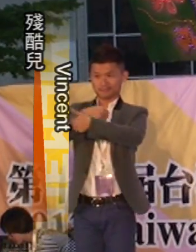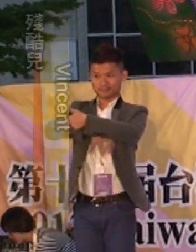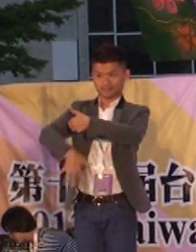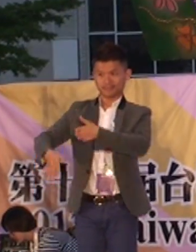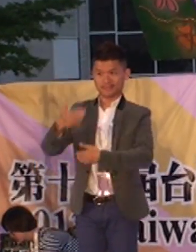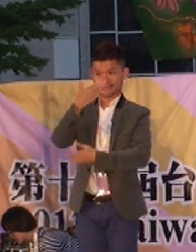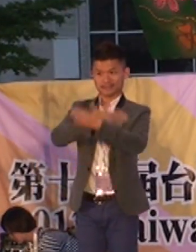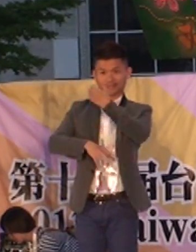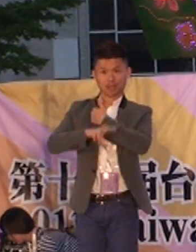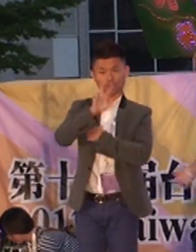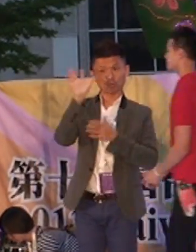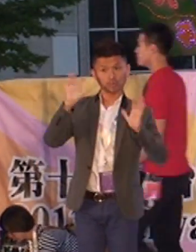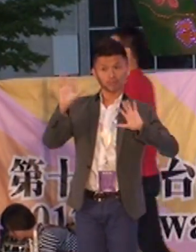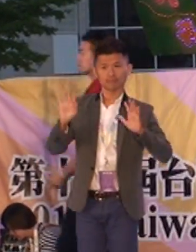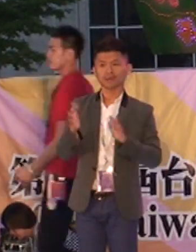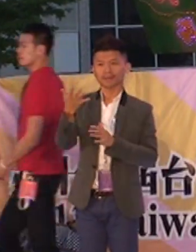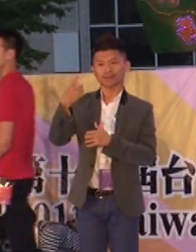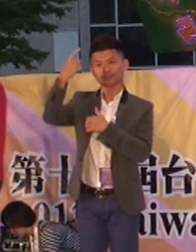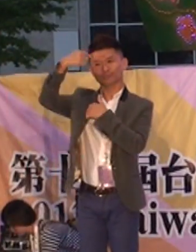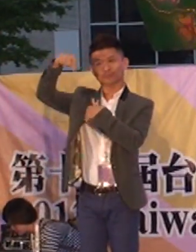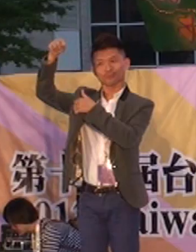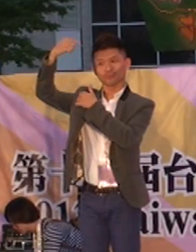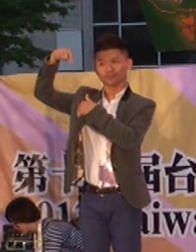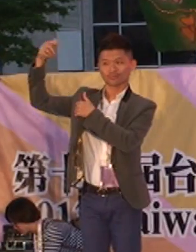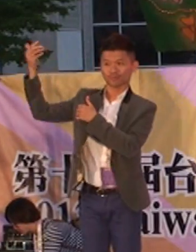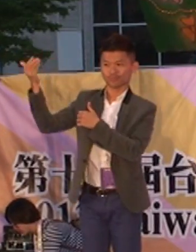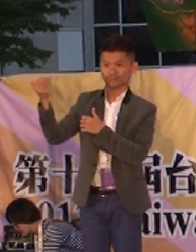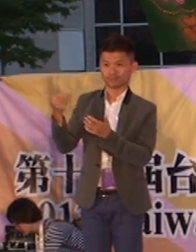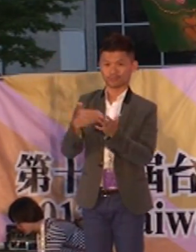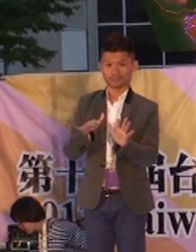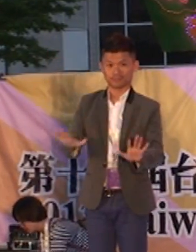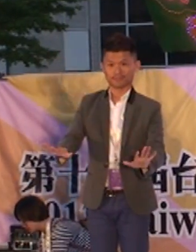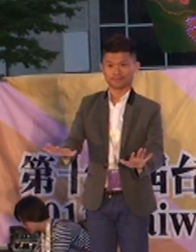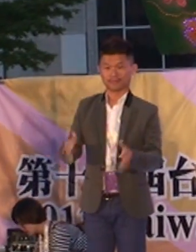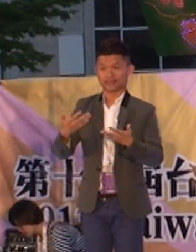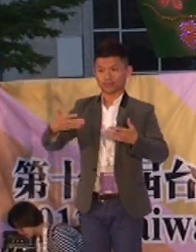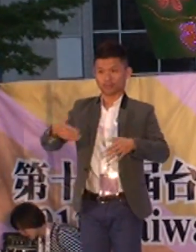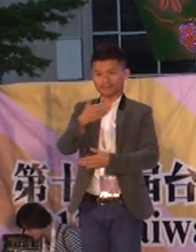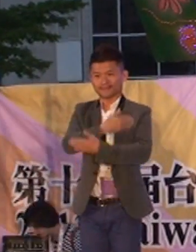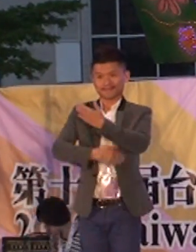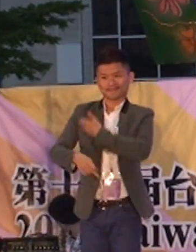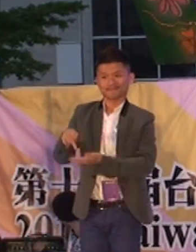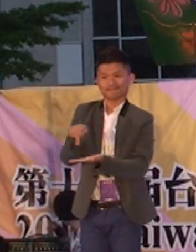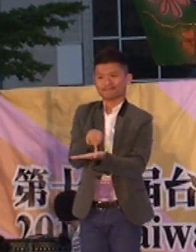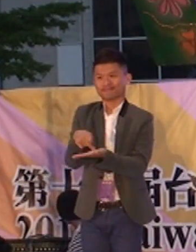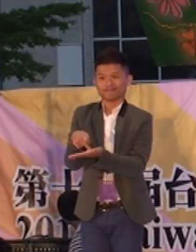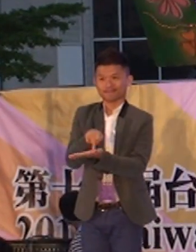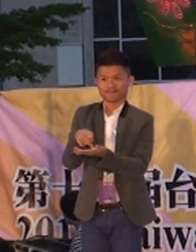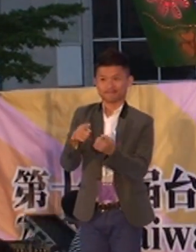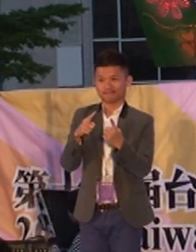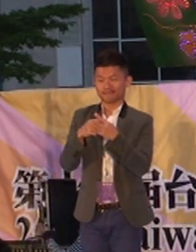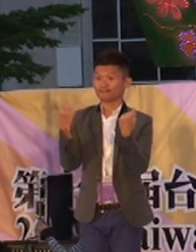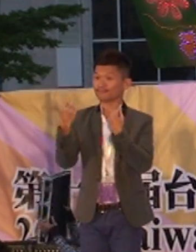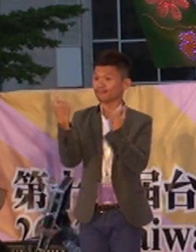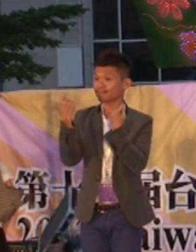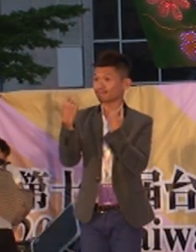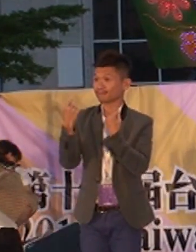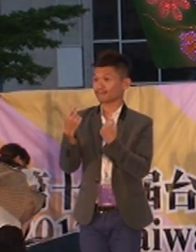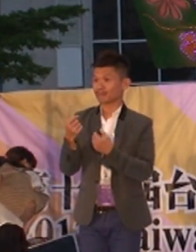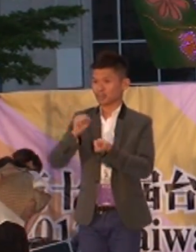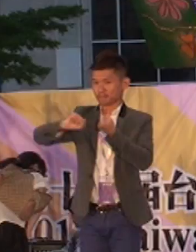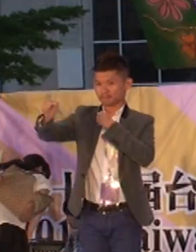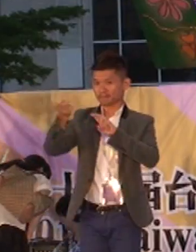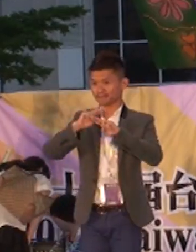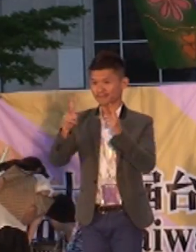儿，从远古时代很多的残疾人士，像是我们看到一些武